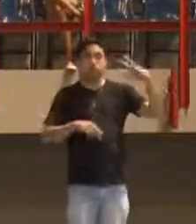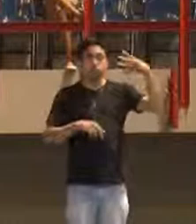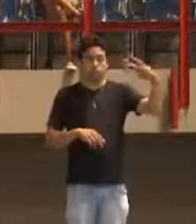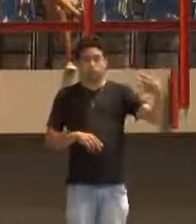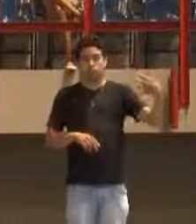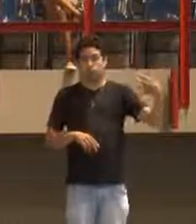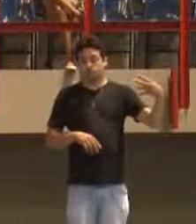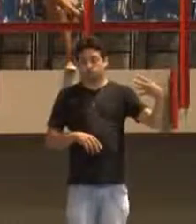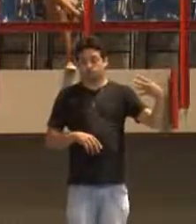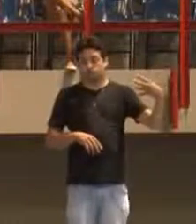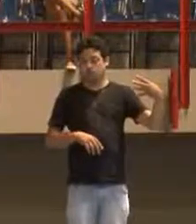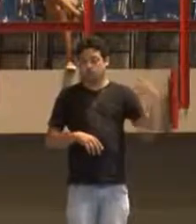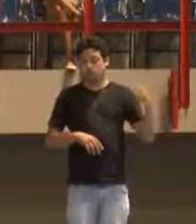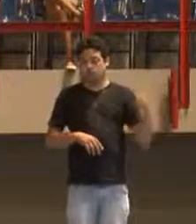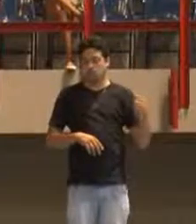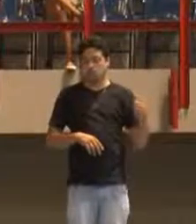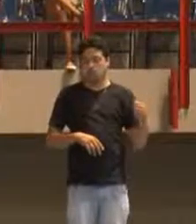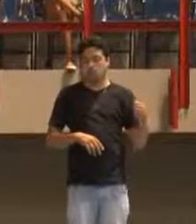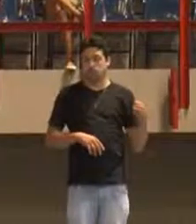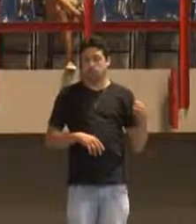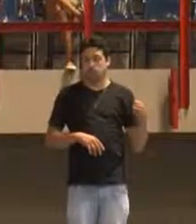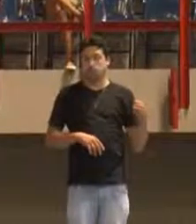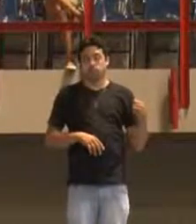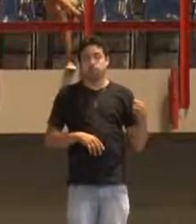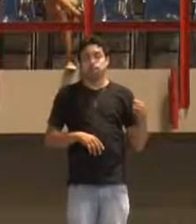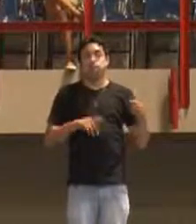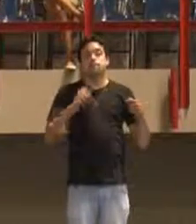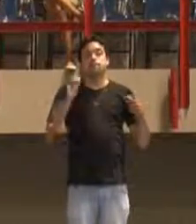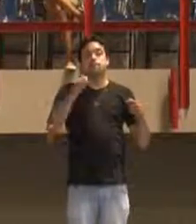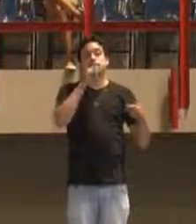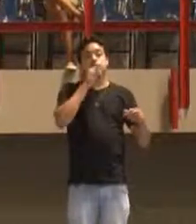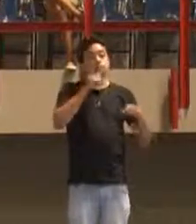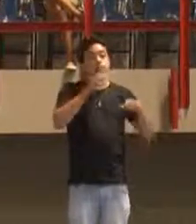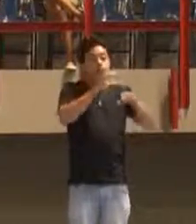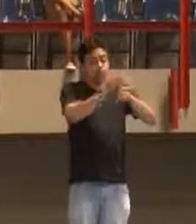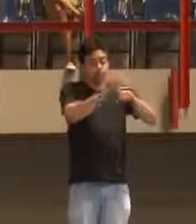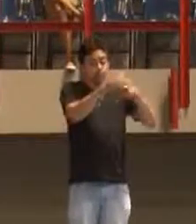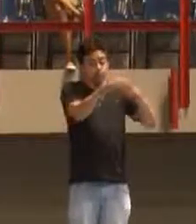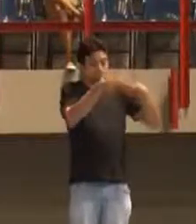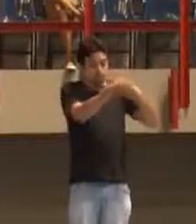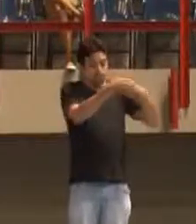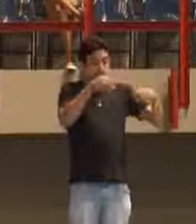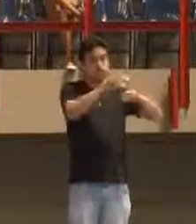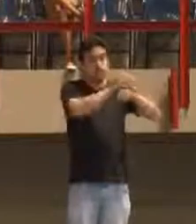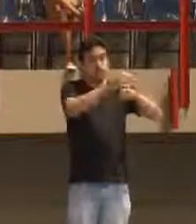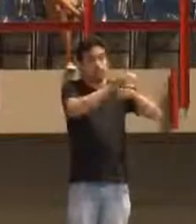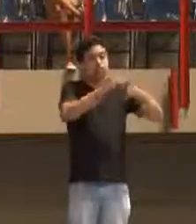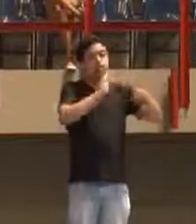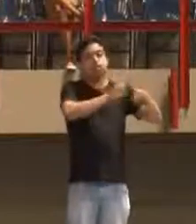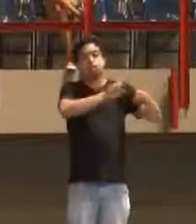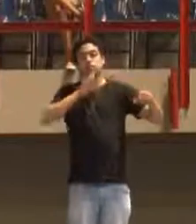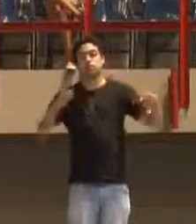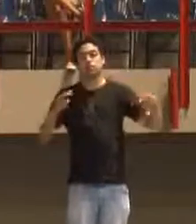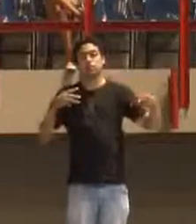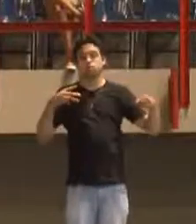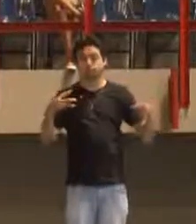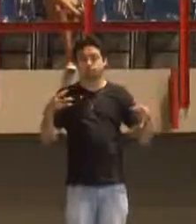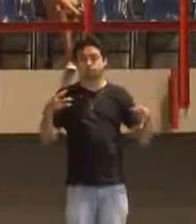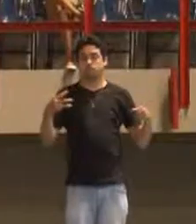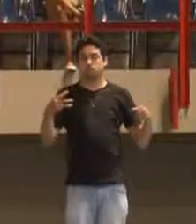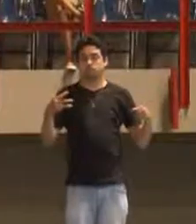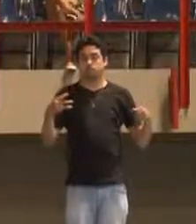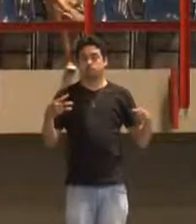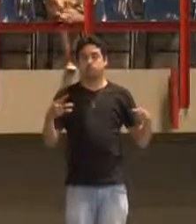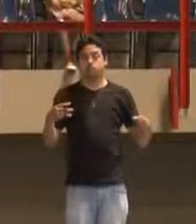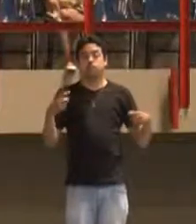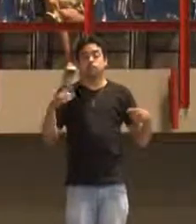deu quantas opções? 4. Quando eu fiz com o fundo cinza, eu tenho quantas opções?